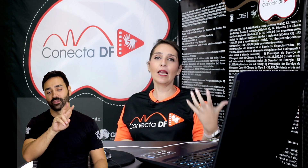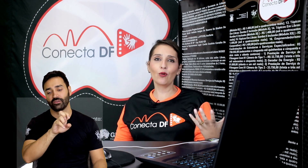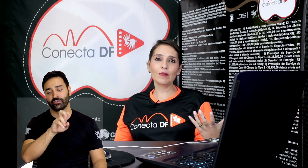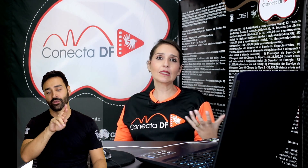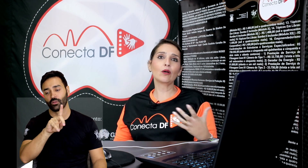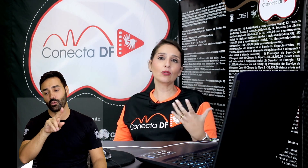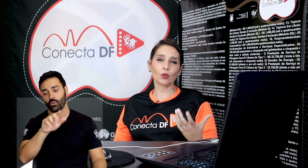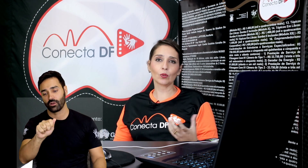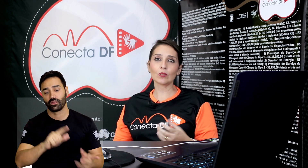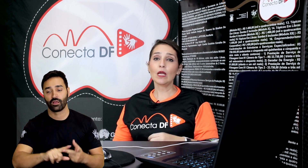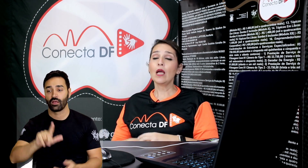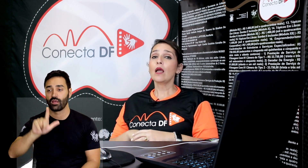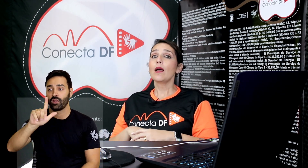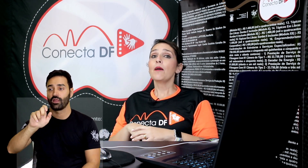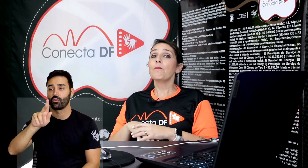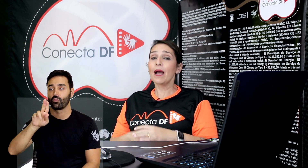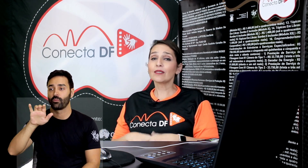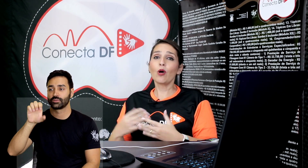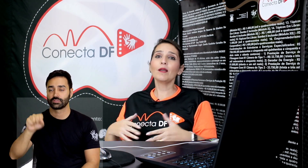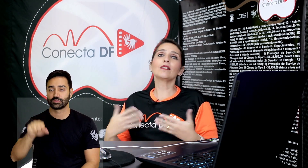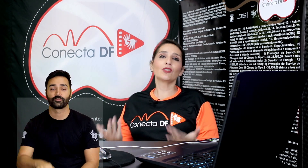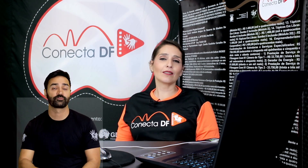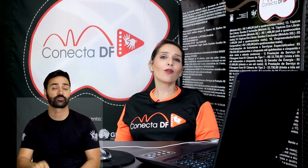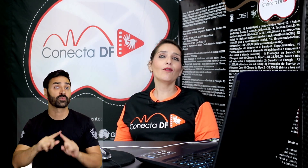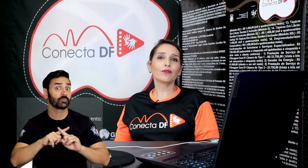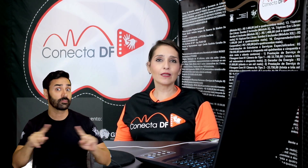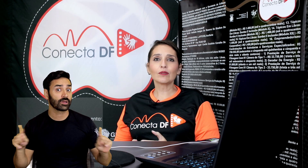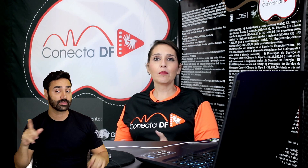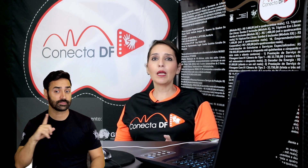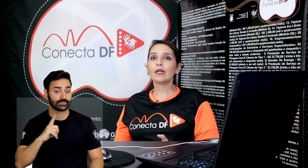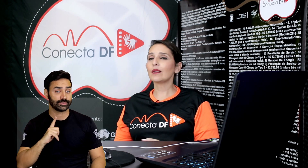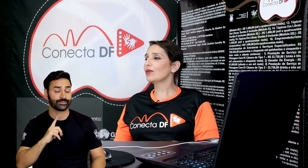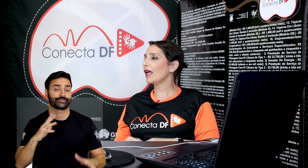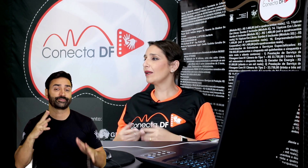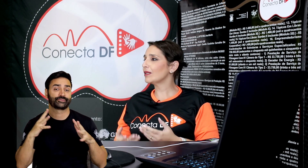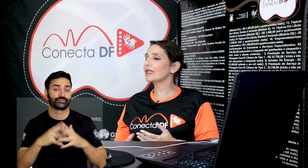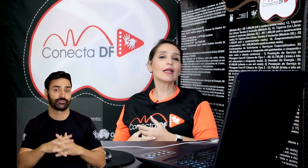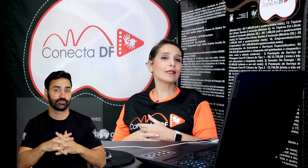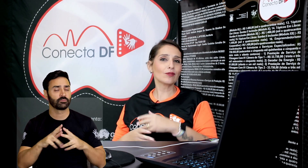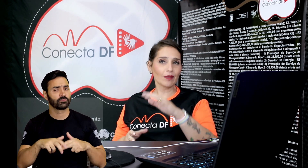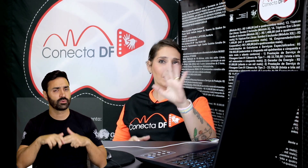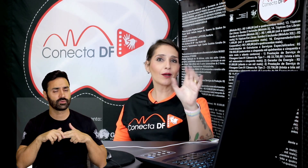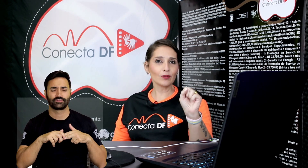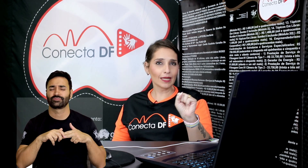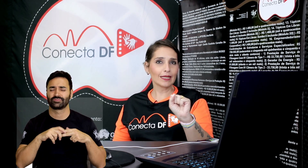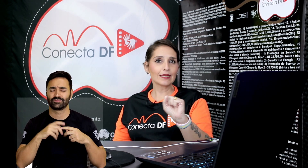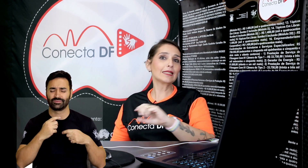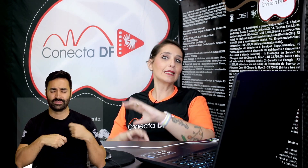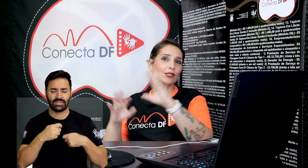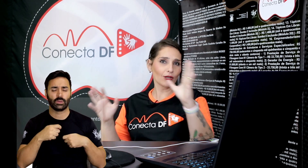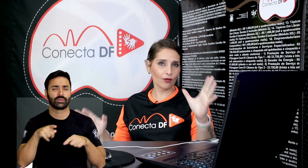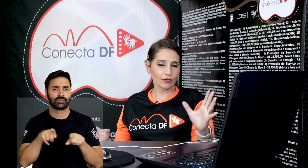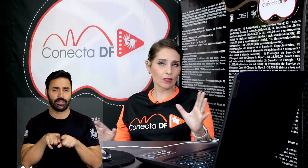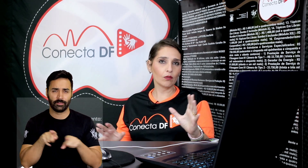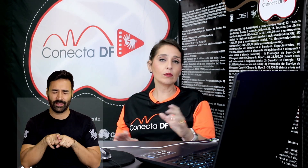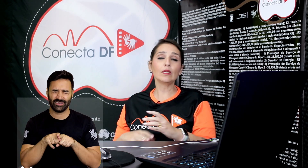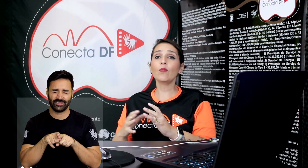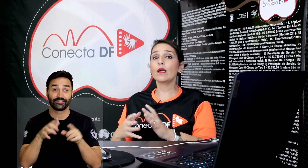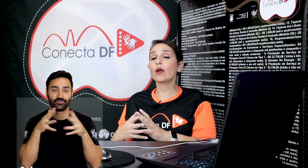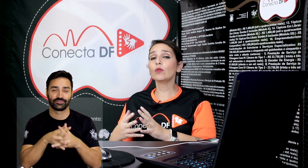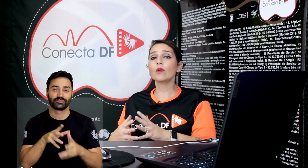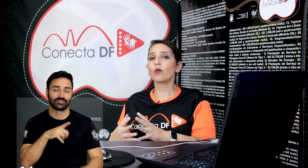E legumes são os outros. Mas como existe essa confusão também, então na língua de sinais isso também acontece. Existe a